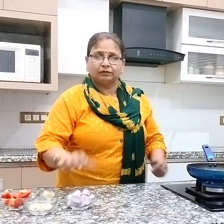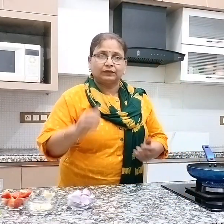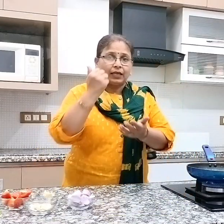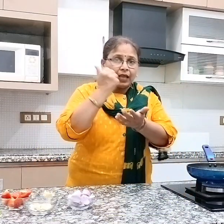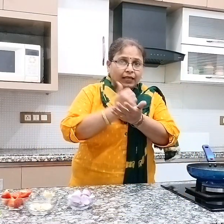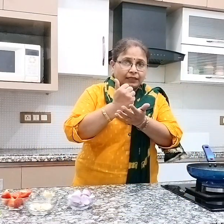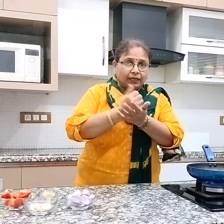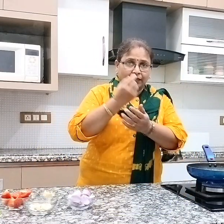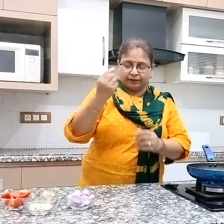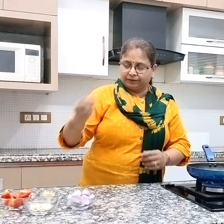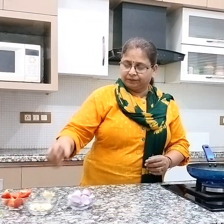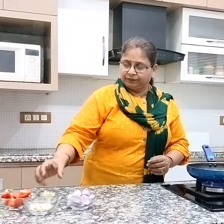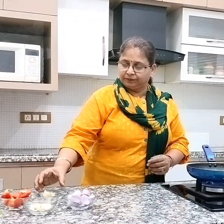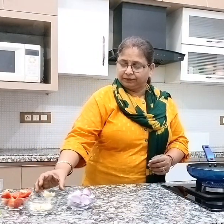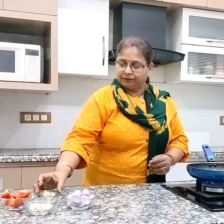आदा कटा हुआ अद्रक